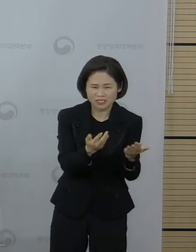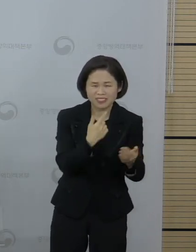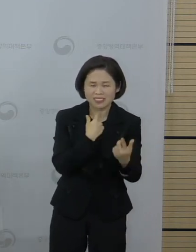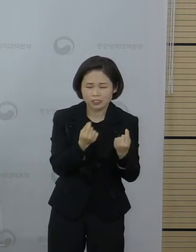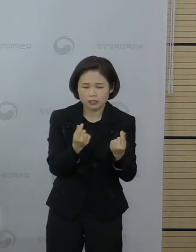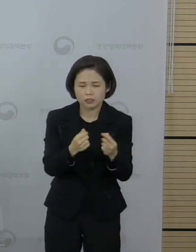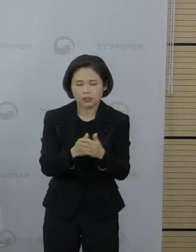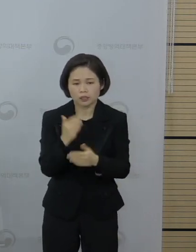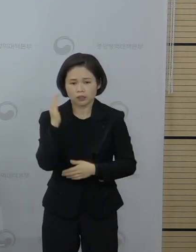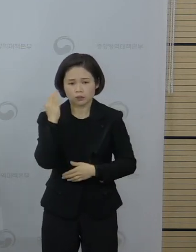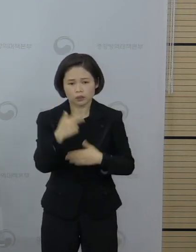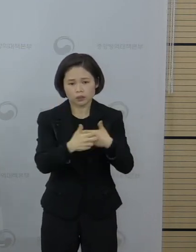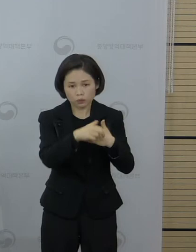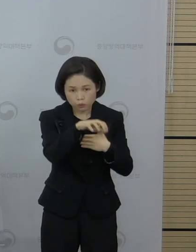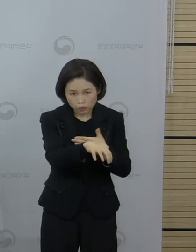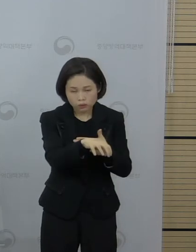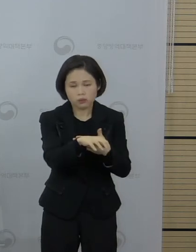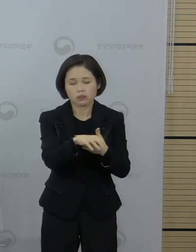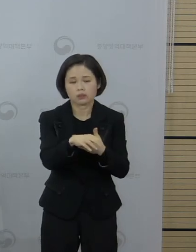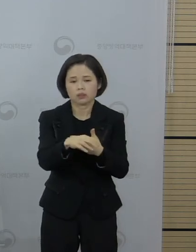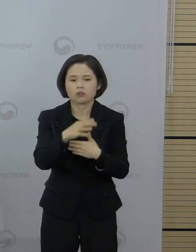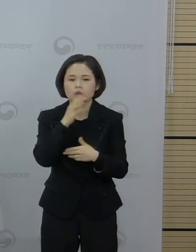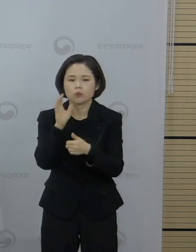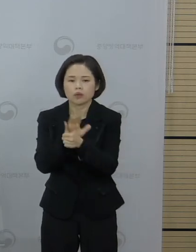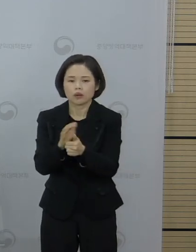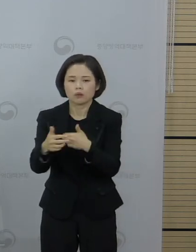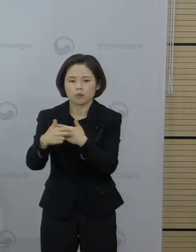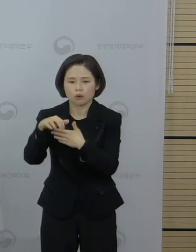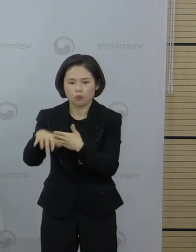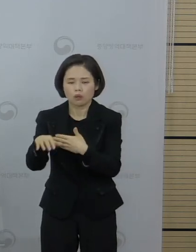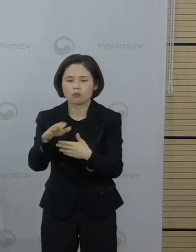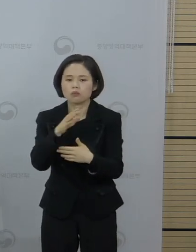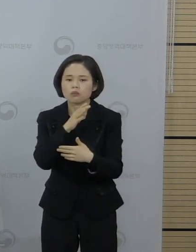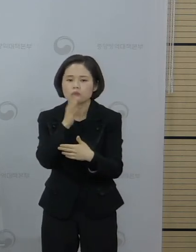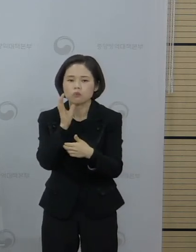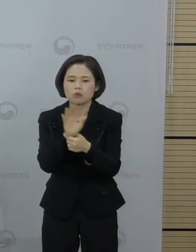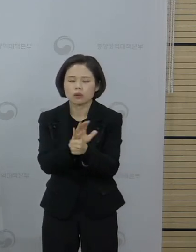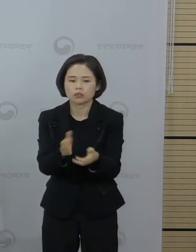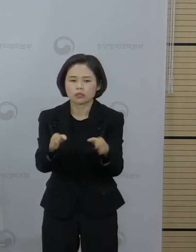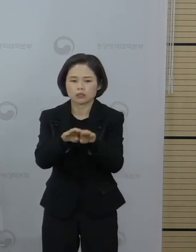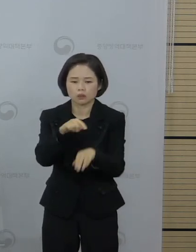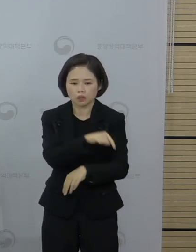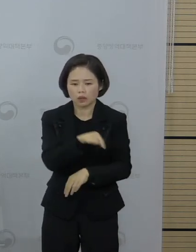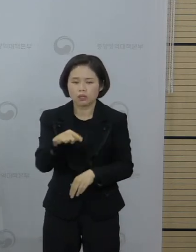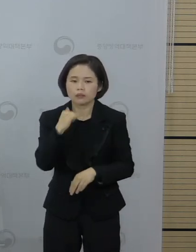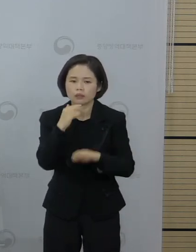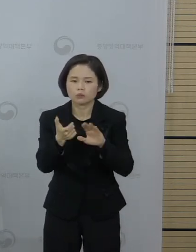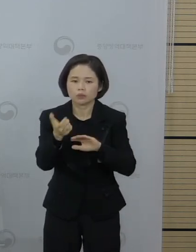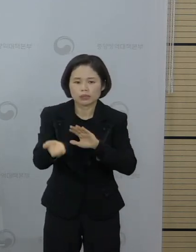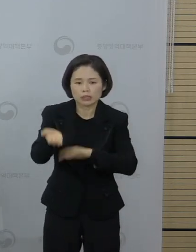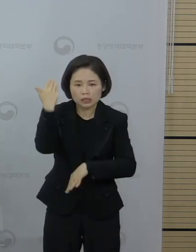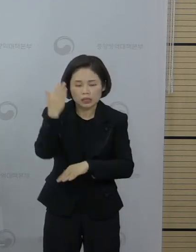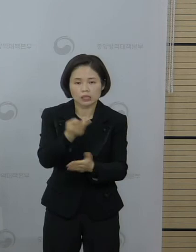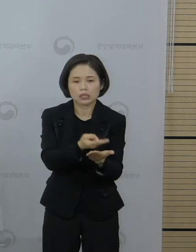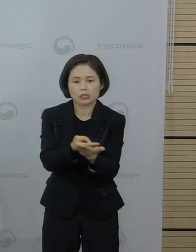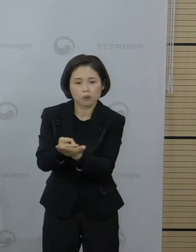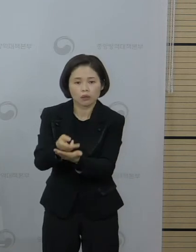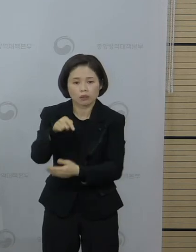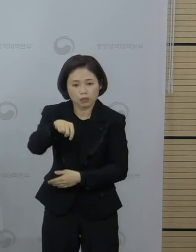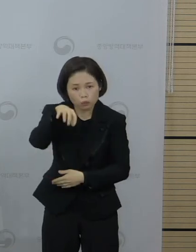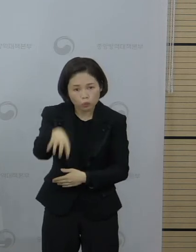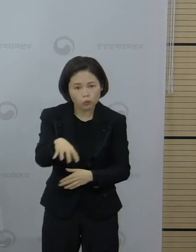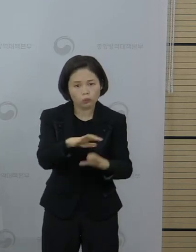있습니다만, 최근 의료시설, 요양병원, 요양시설 등에서의 집단 발생이 증가해 왔기